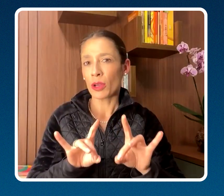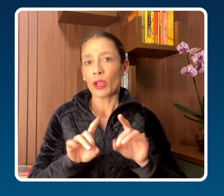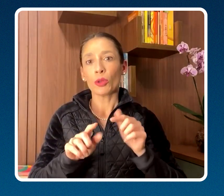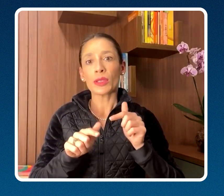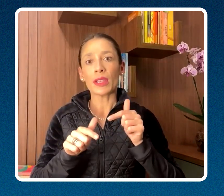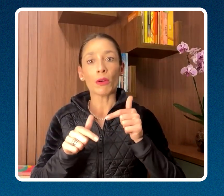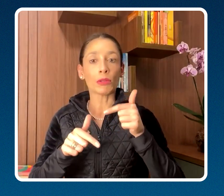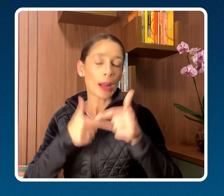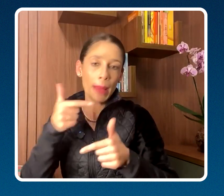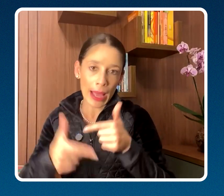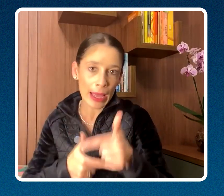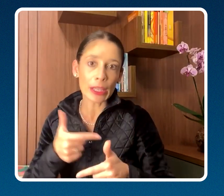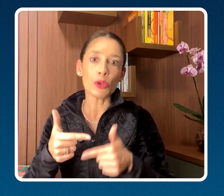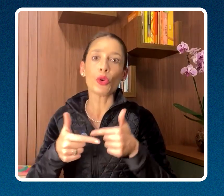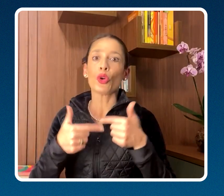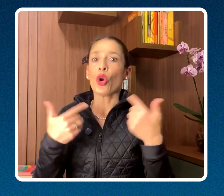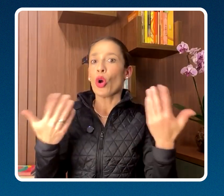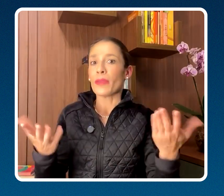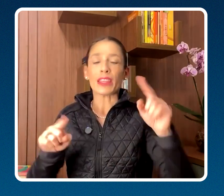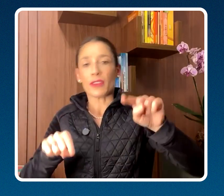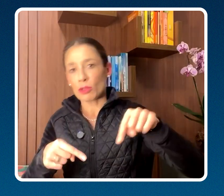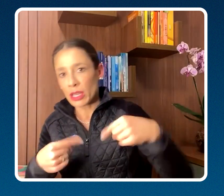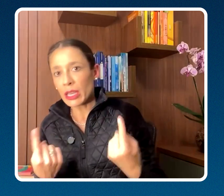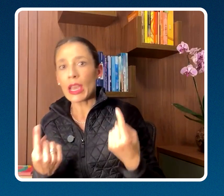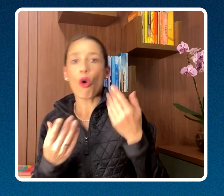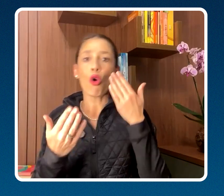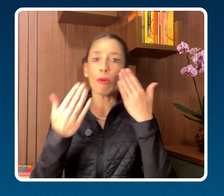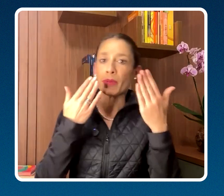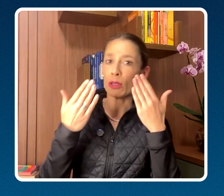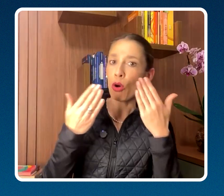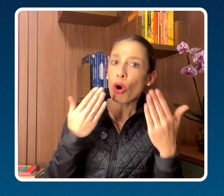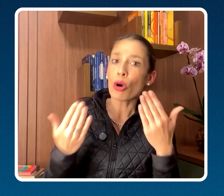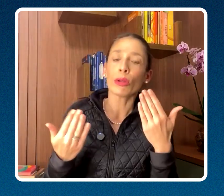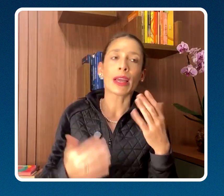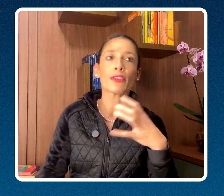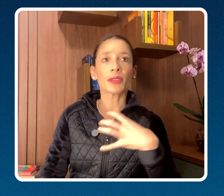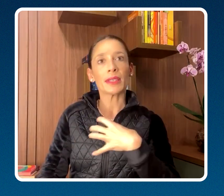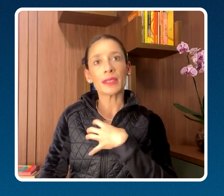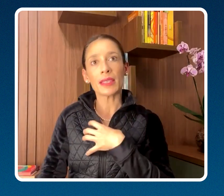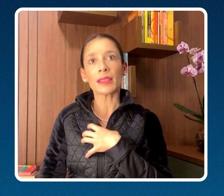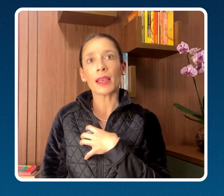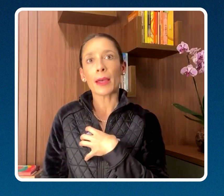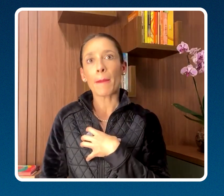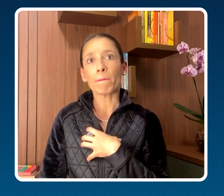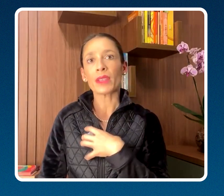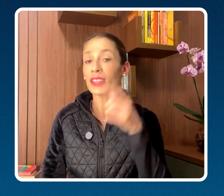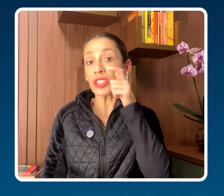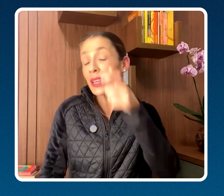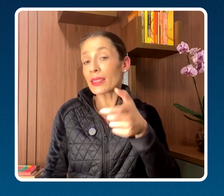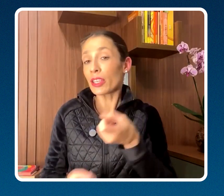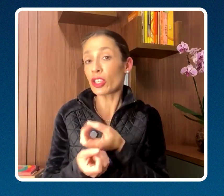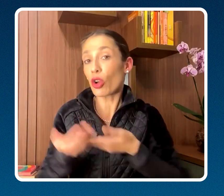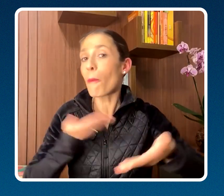especial do seu trabalho na defensoria ou como psicóloga, que você sinta que